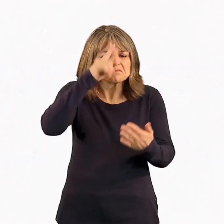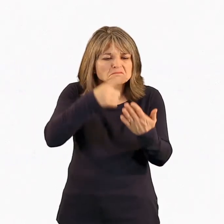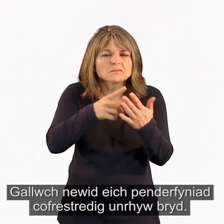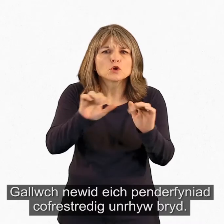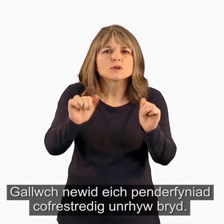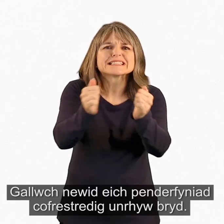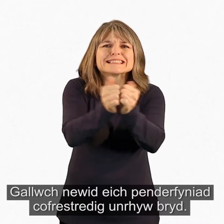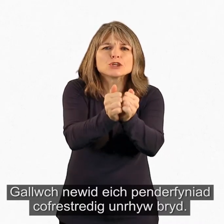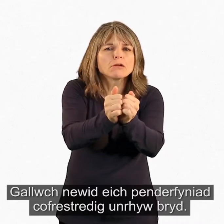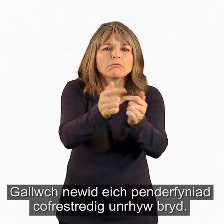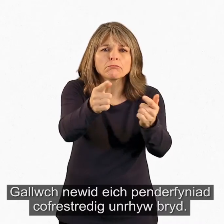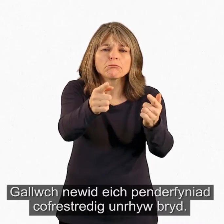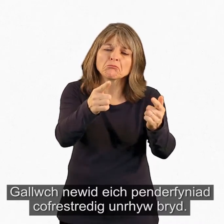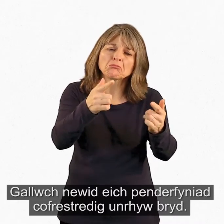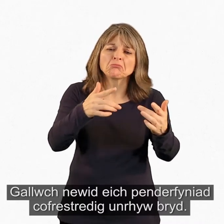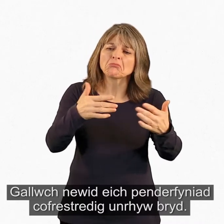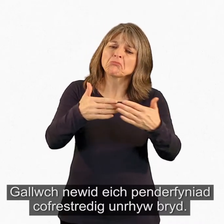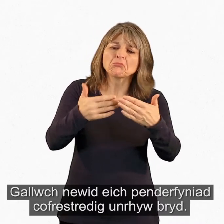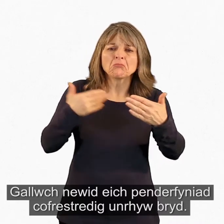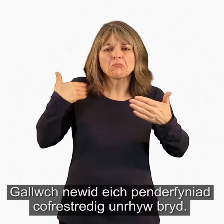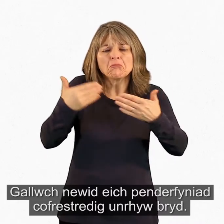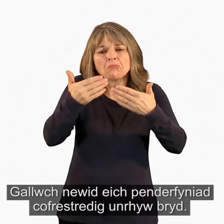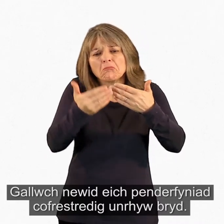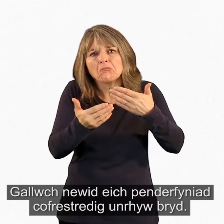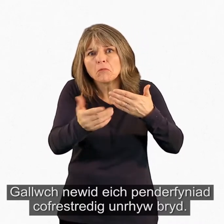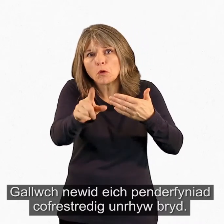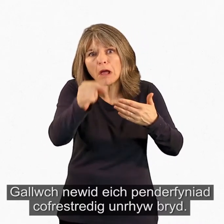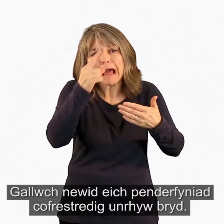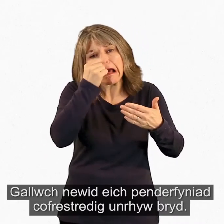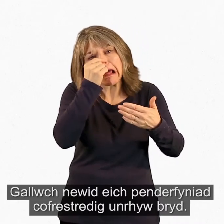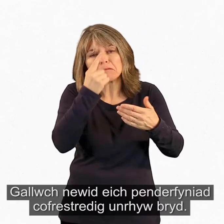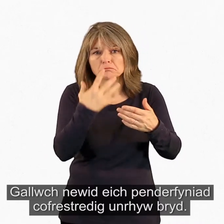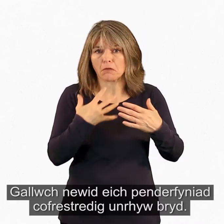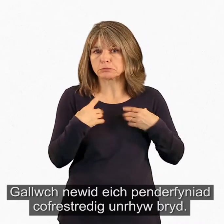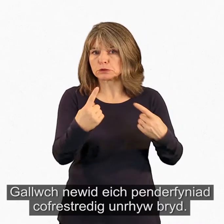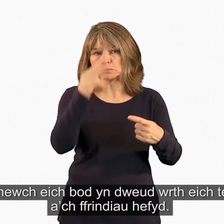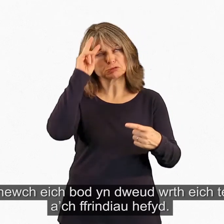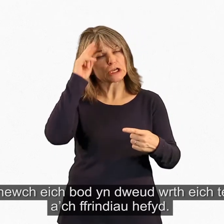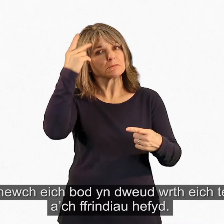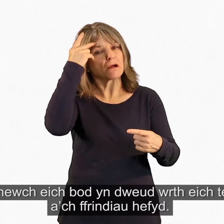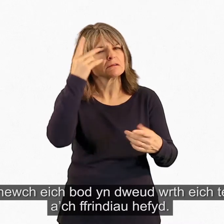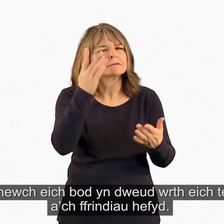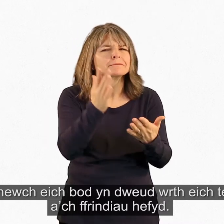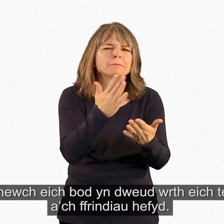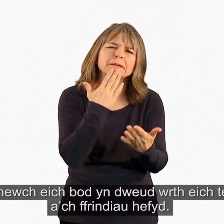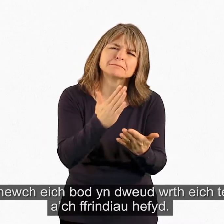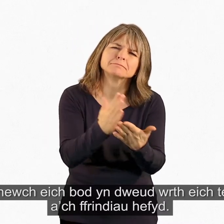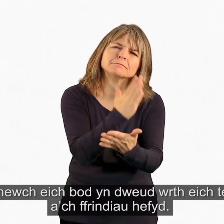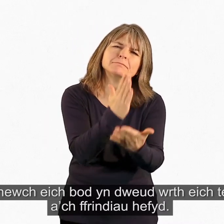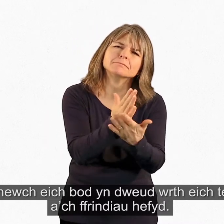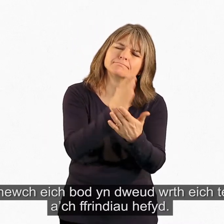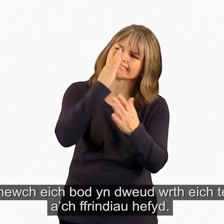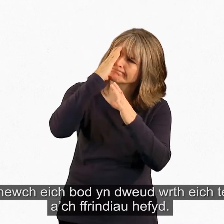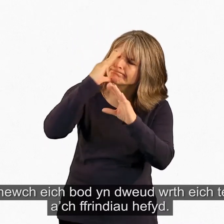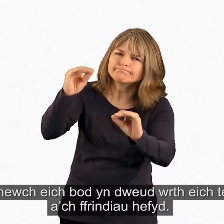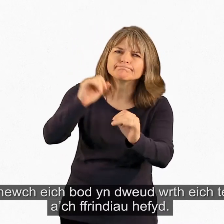Gallwch newid eich penderfyniad cofrestredig unrhyw bryd Sicrhewch eich bod yn dweud wrth eich teulu a